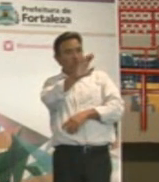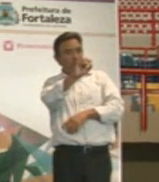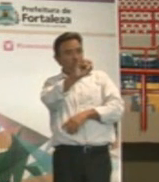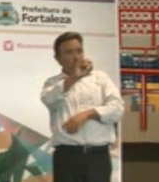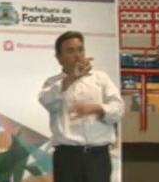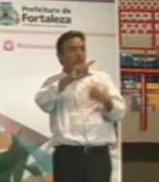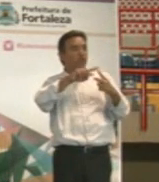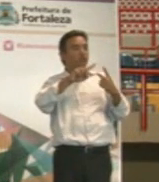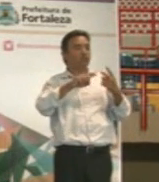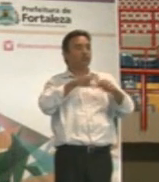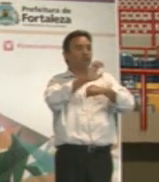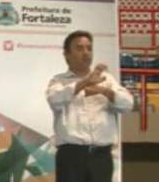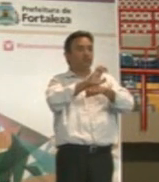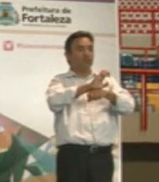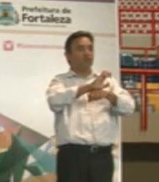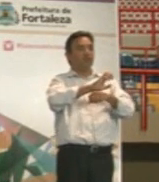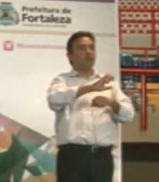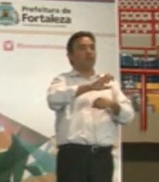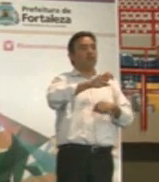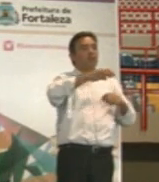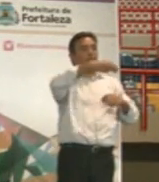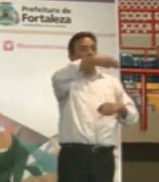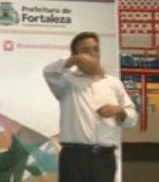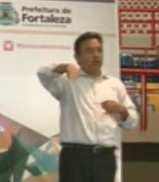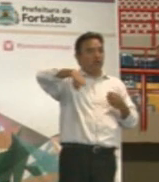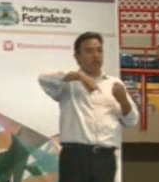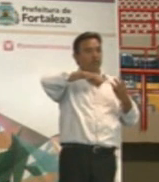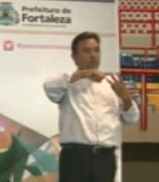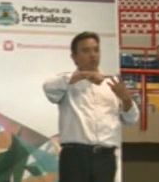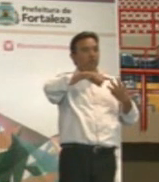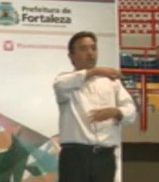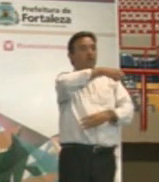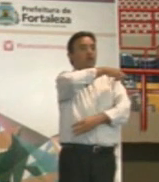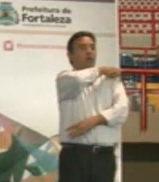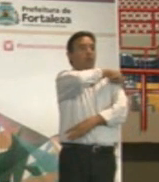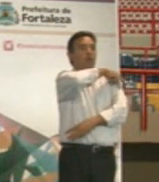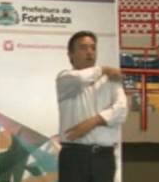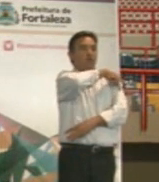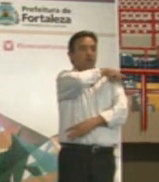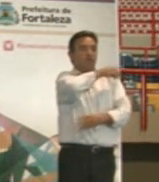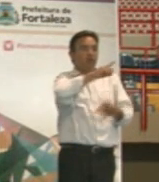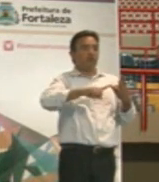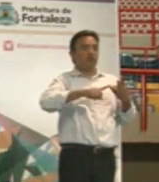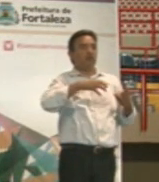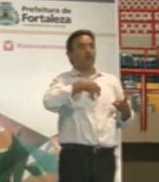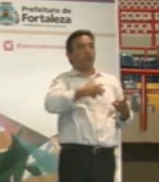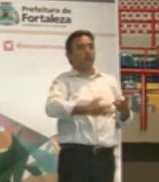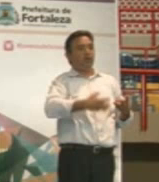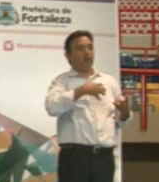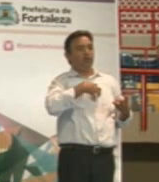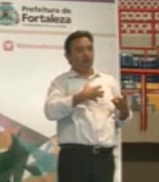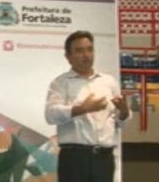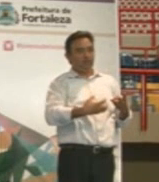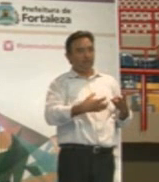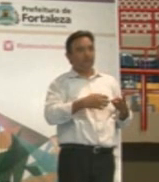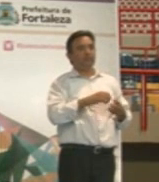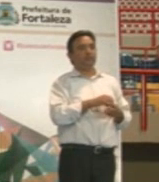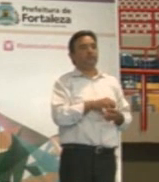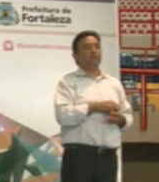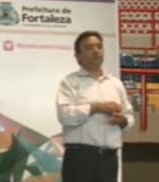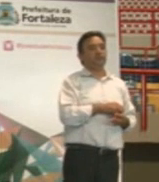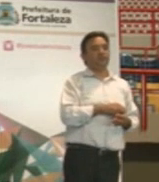Maranhão, Piauí e da Bahia, aqui na região Nordeste. Maranhão, Piauí